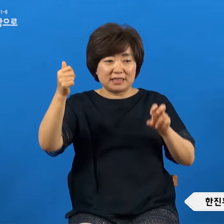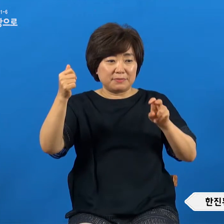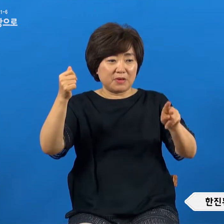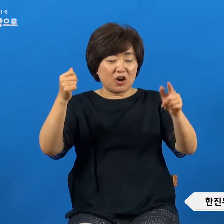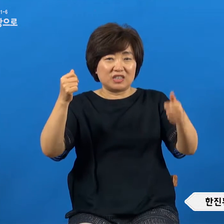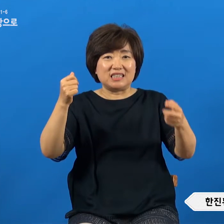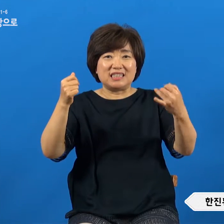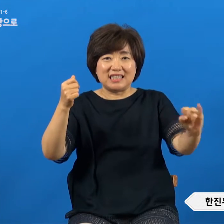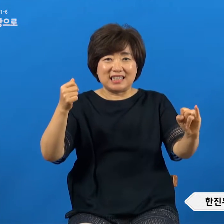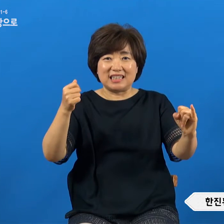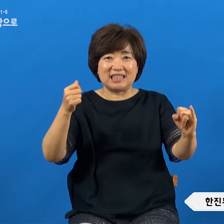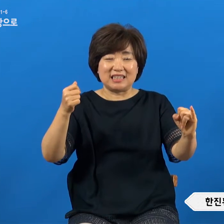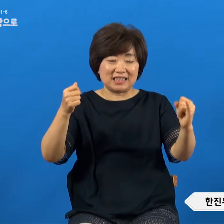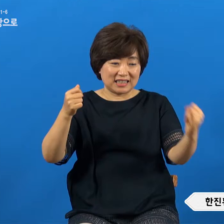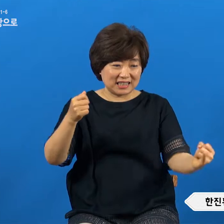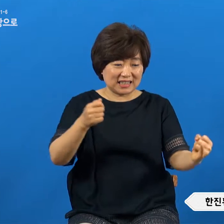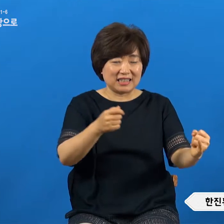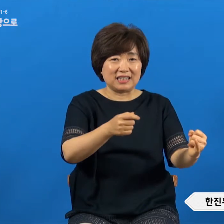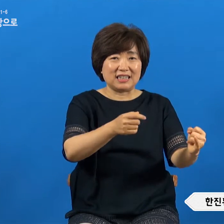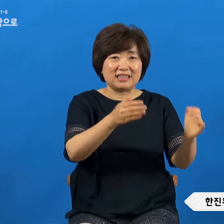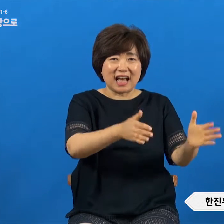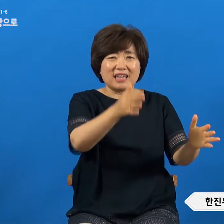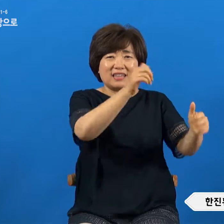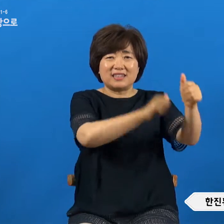사이에서 낳은 자손들이 유다 자손입니다.